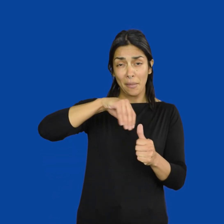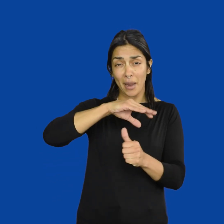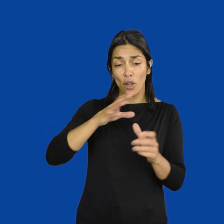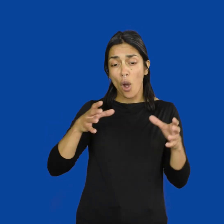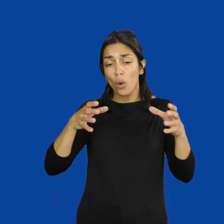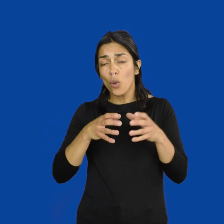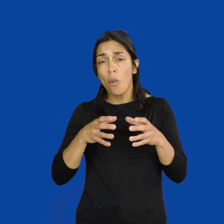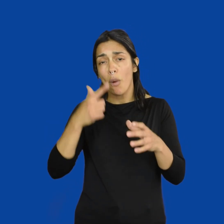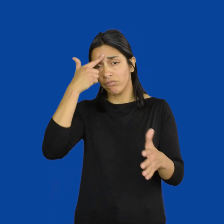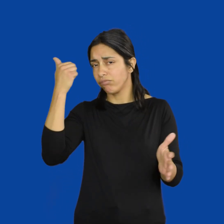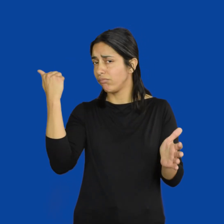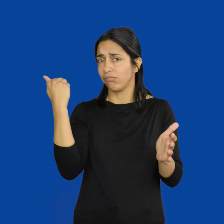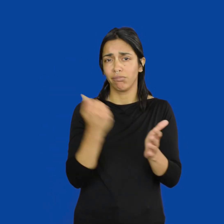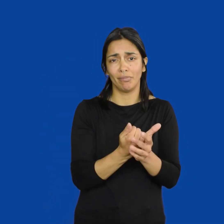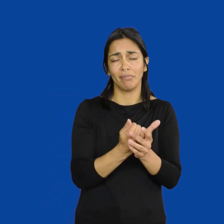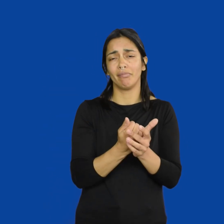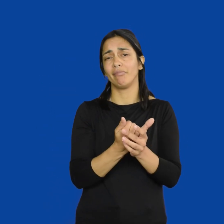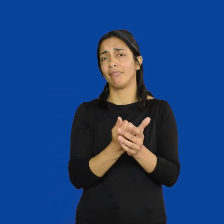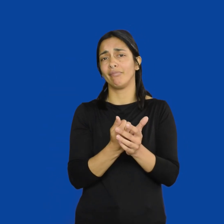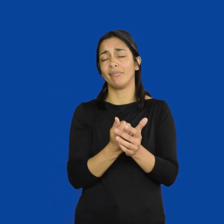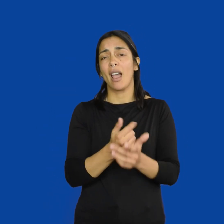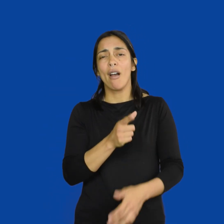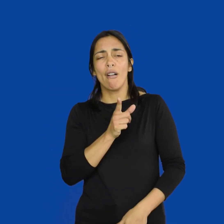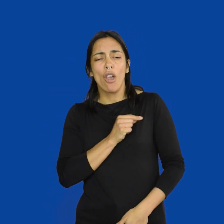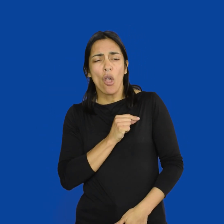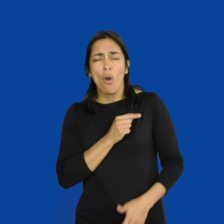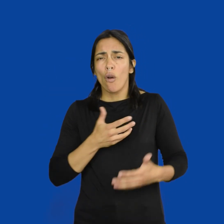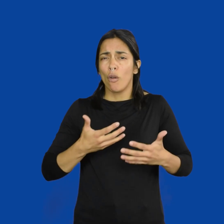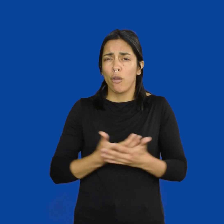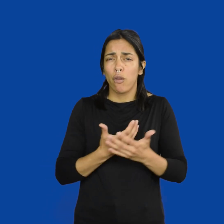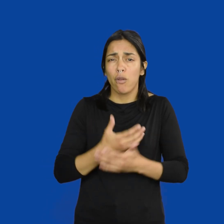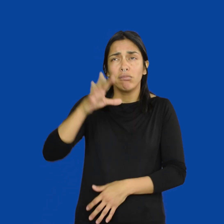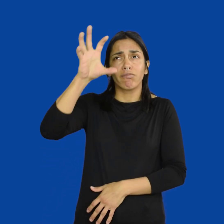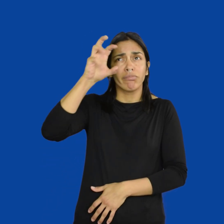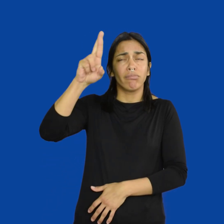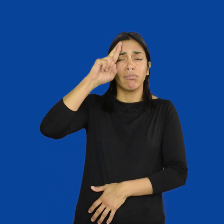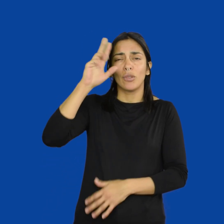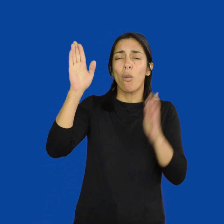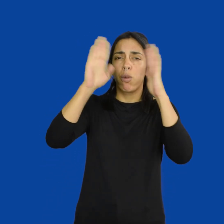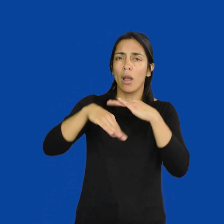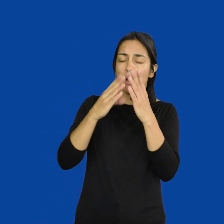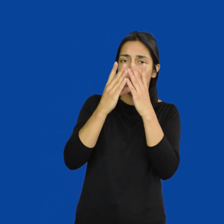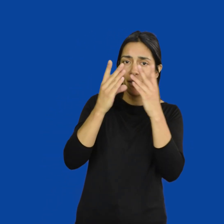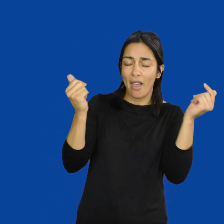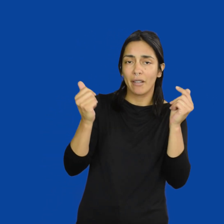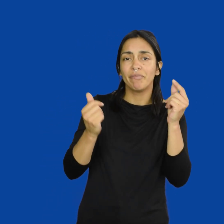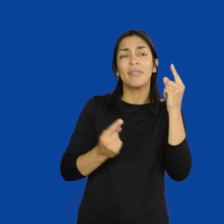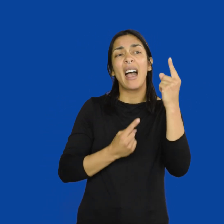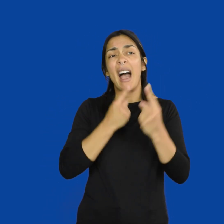Los armenios cargaban con un trauma que no era sencillo de soltar, de olvidar. Si bien algunas